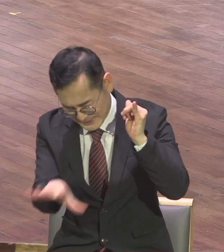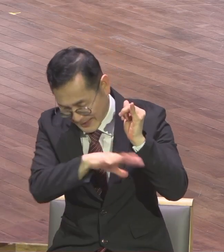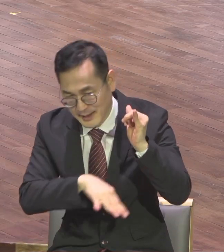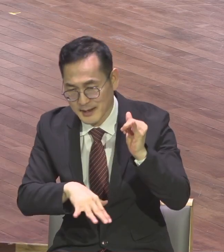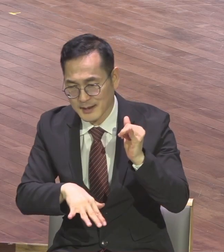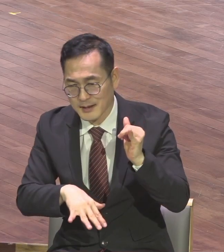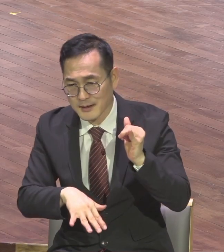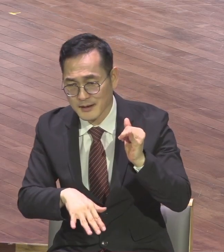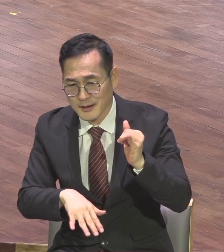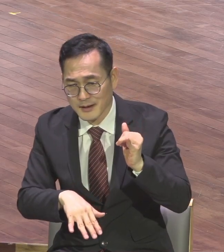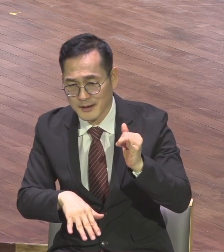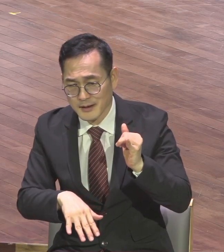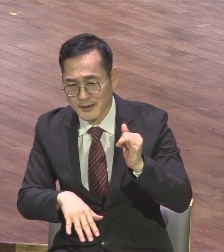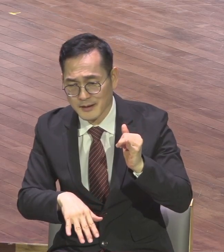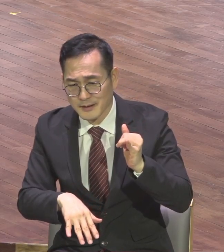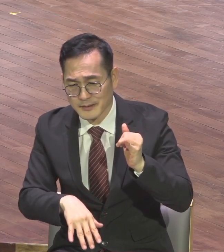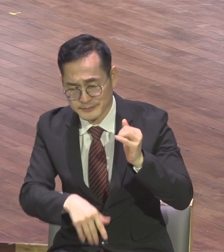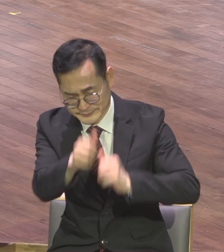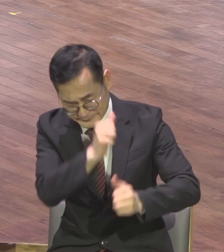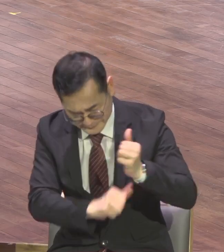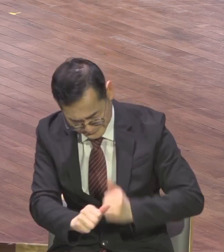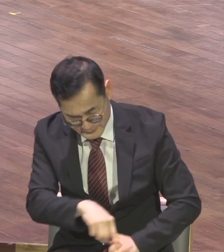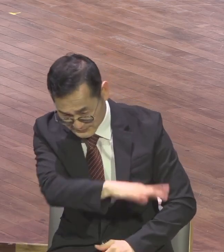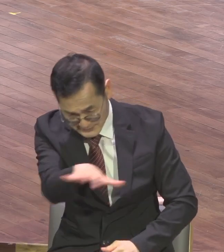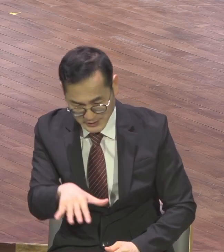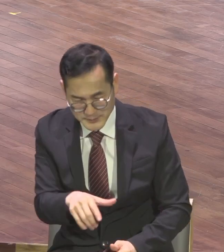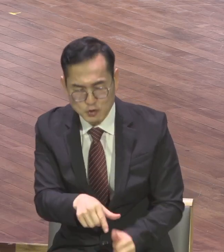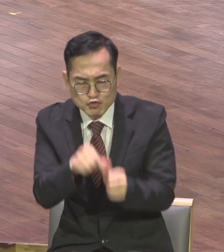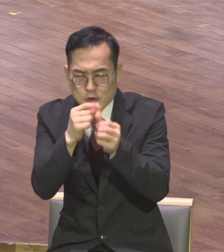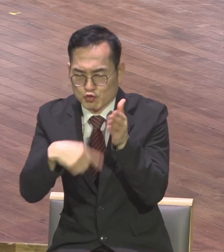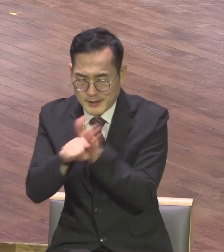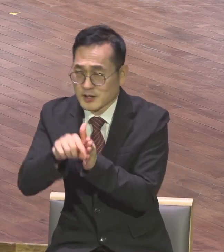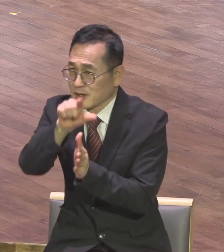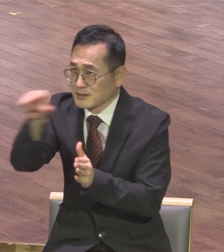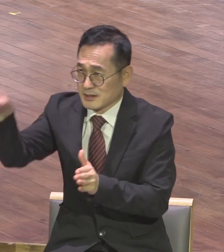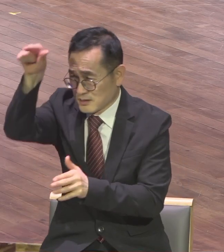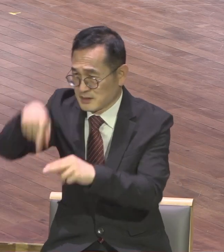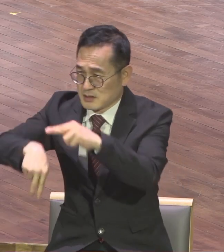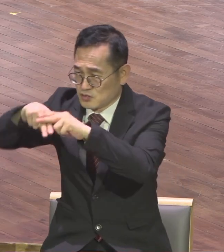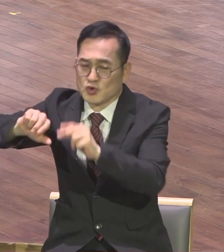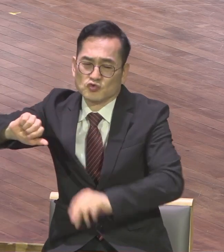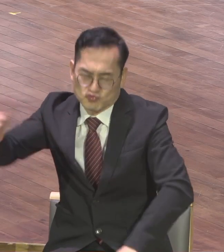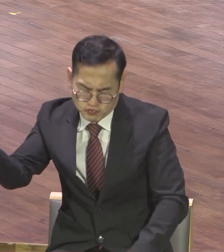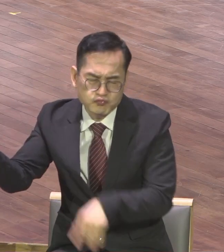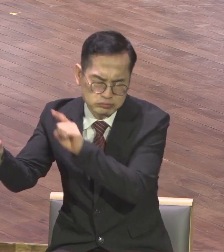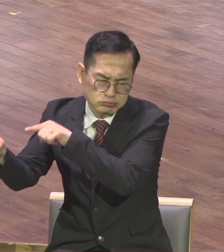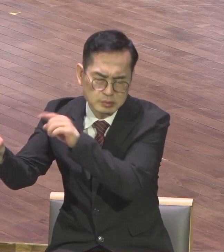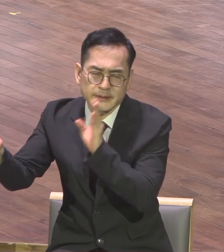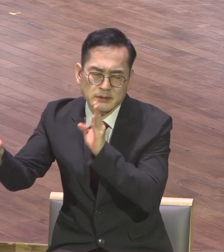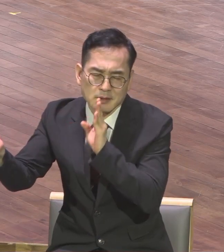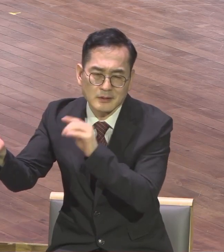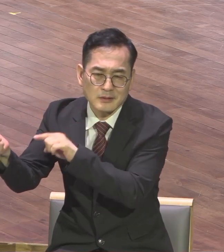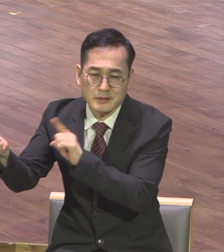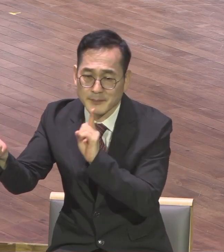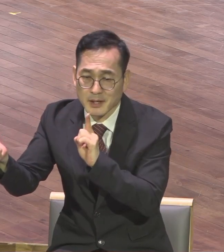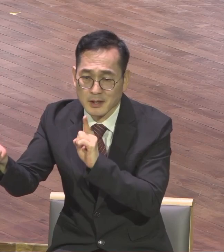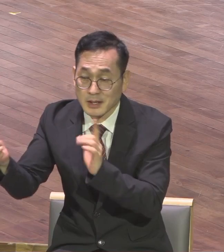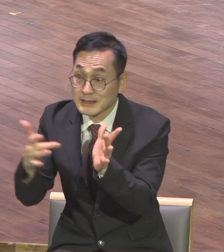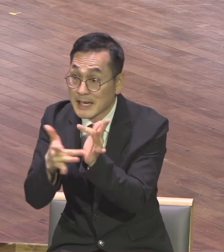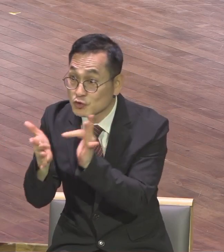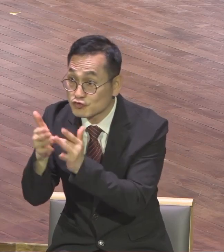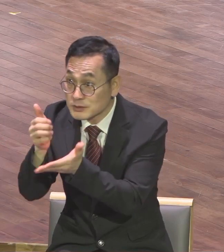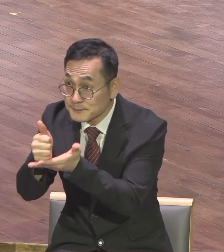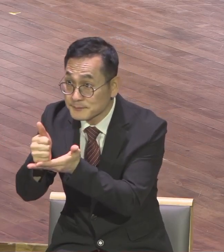이 메시아는 죽어야 된다. 모든 인류의 죄를 인해서 그래서 예수님께 해를